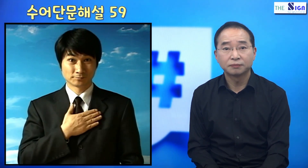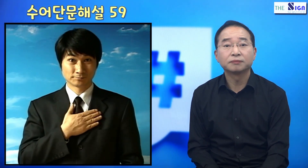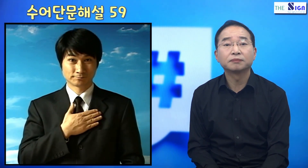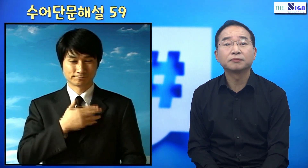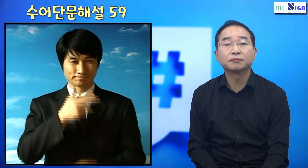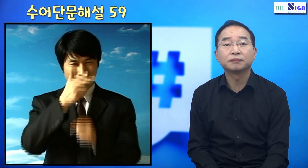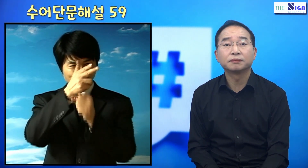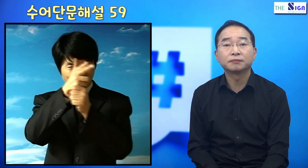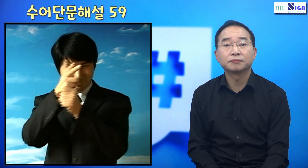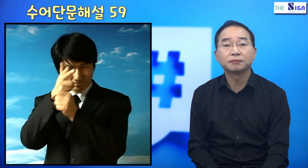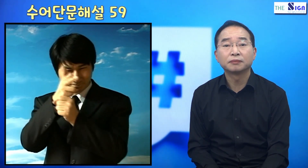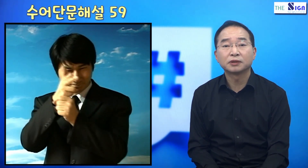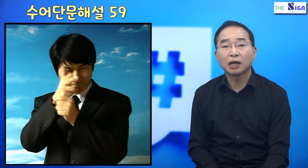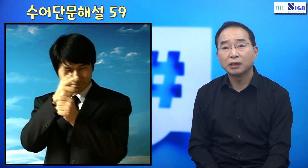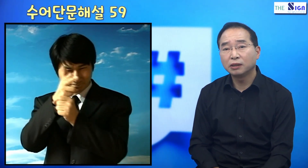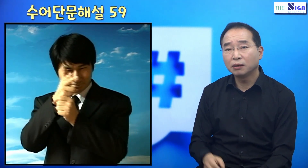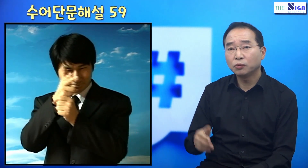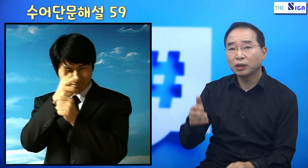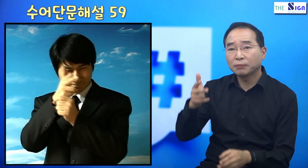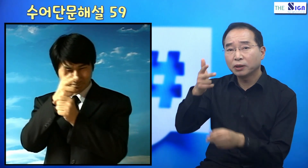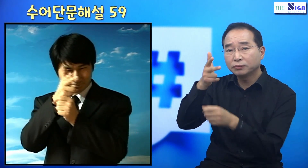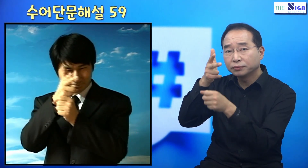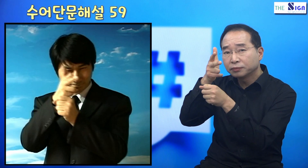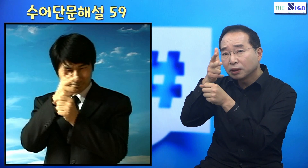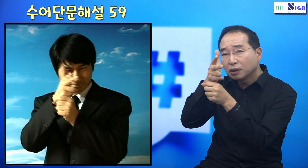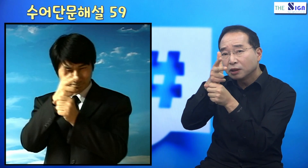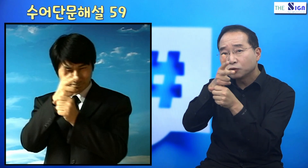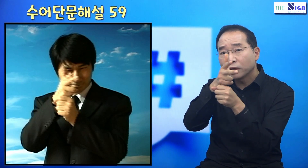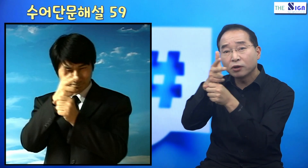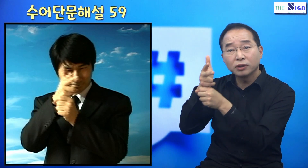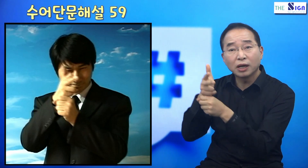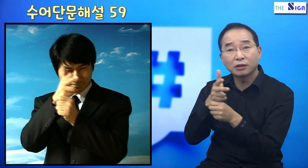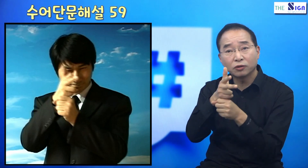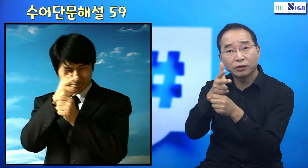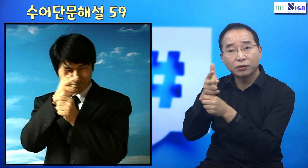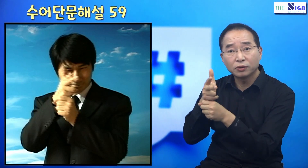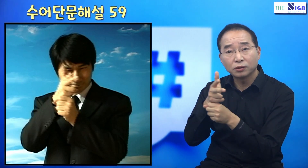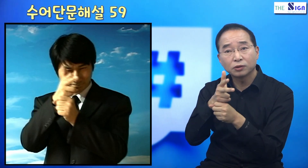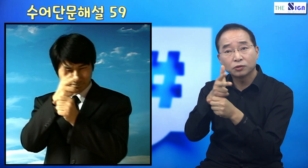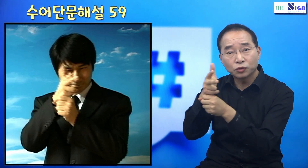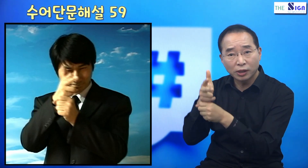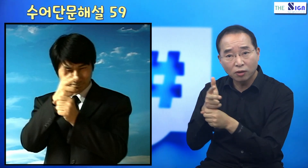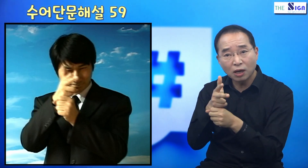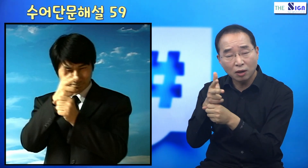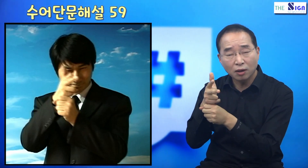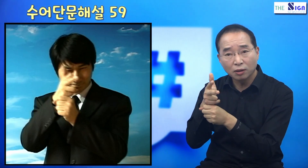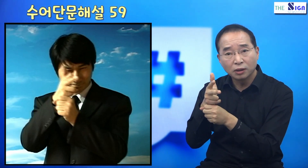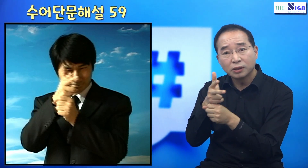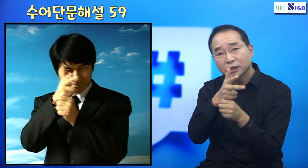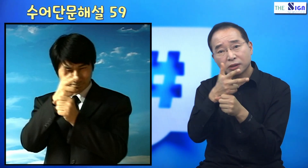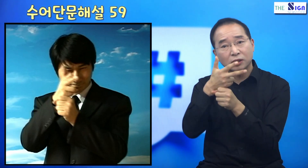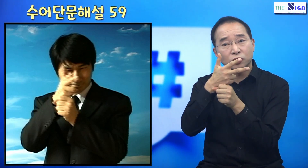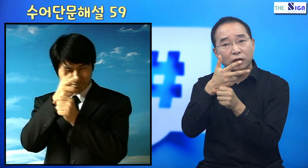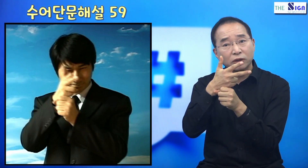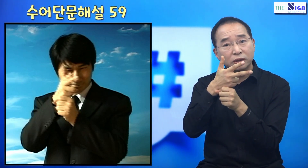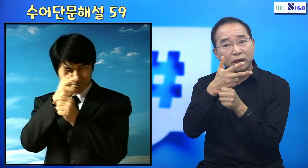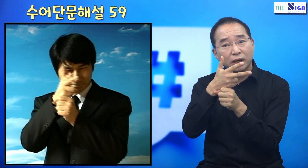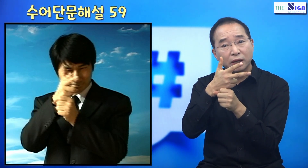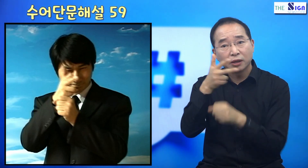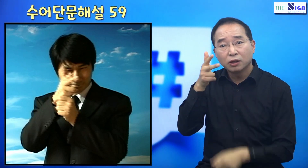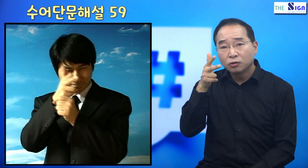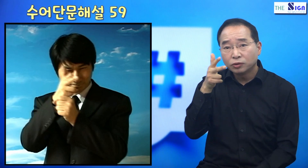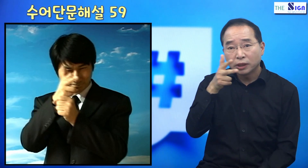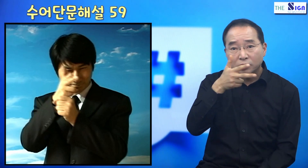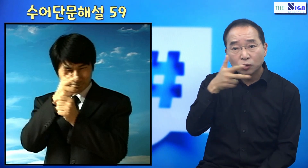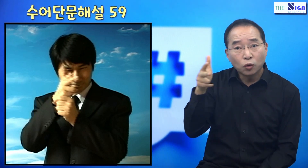나는 자, 이게 뭐냐면 이게 촬영하는 거예요. 촬영. 자, 근데